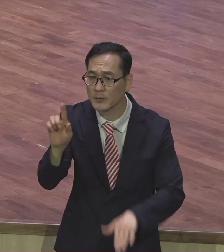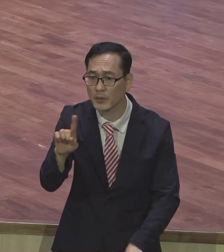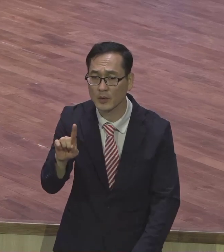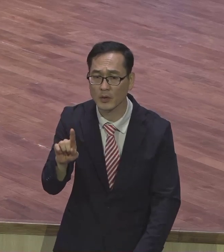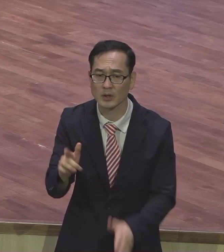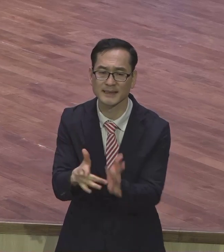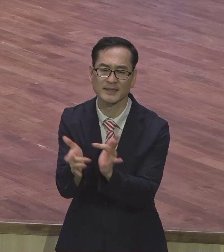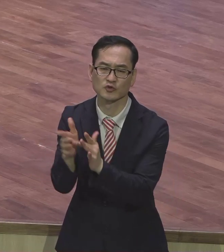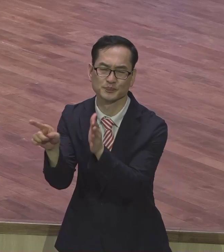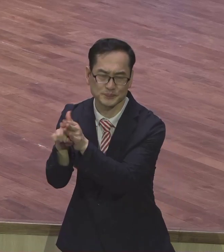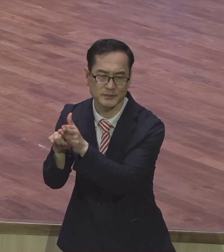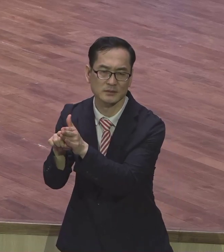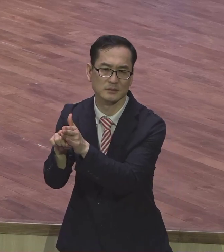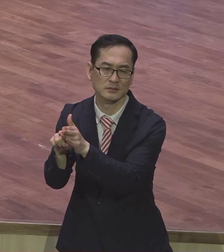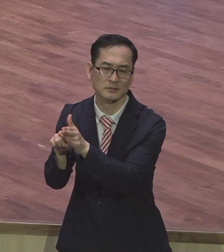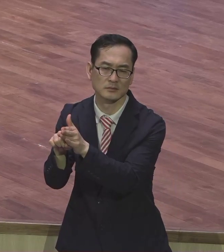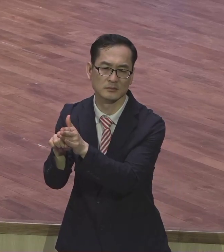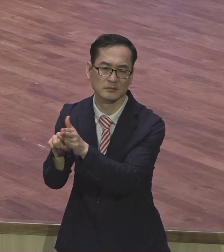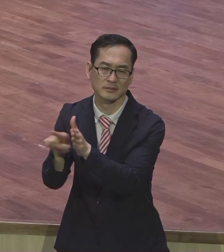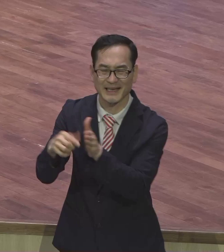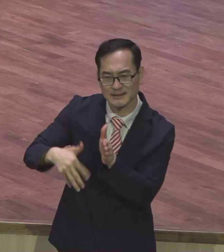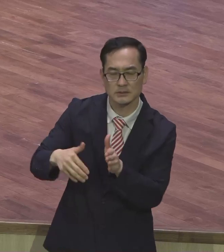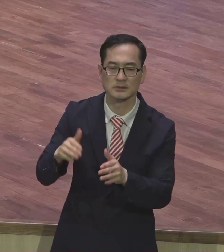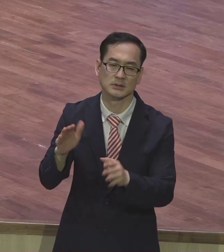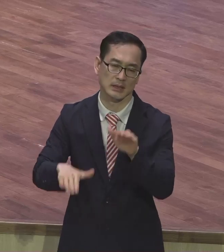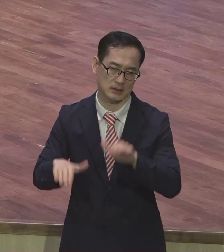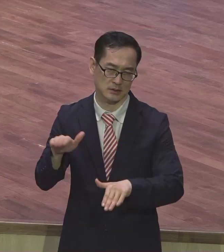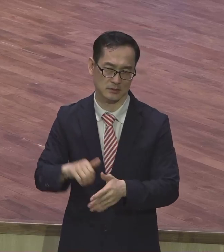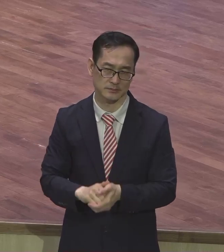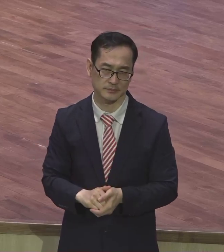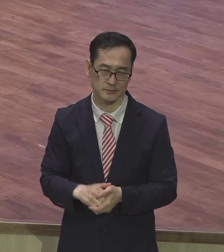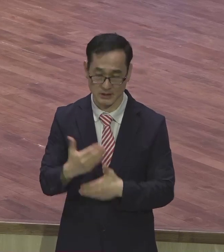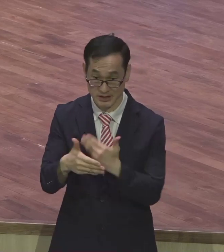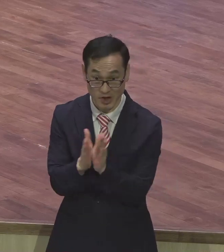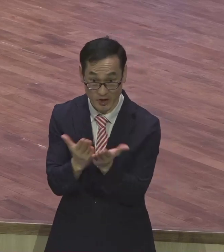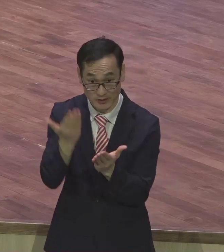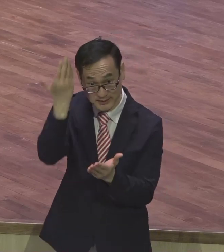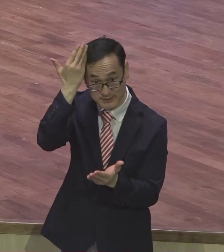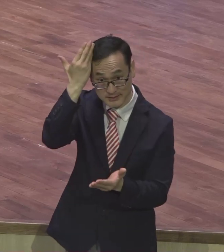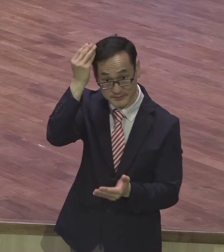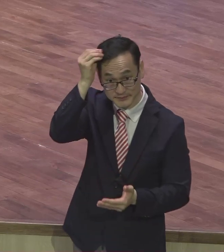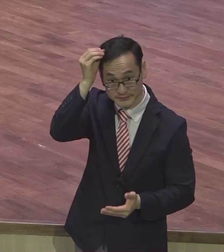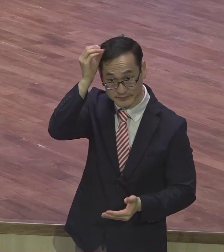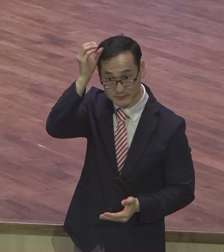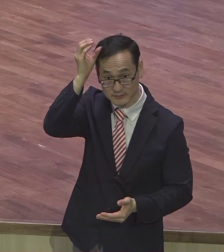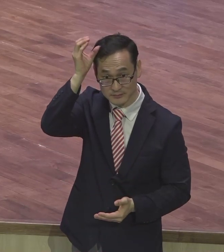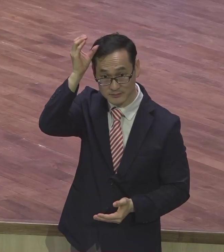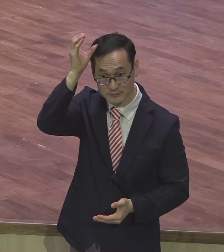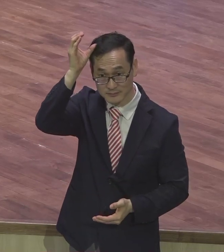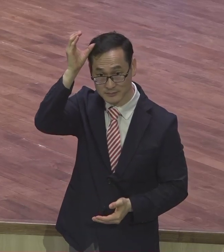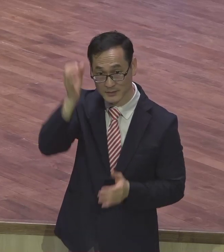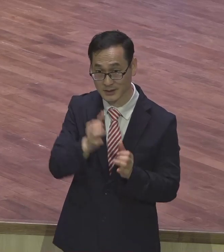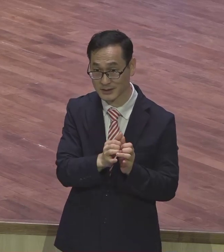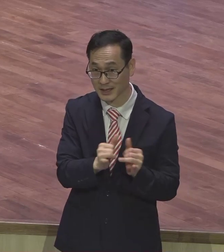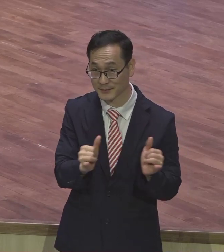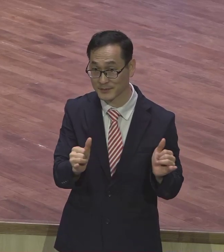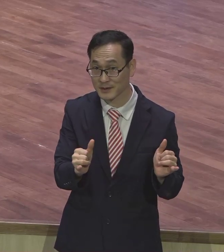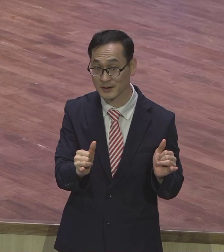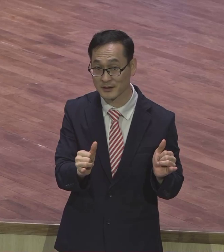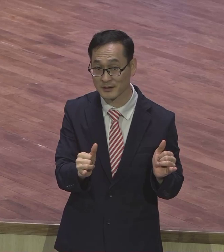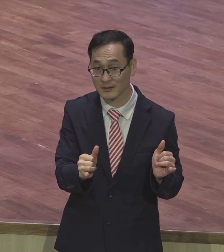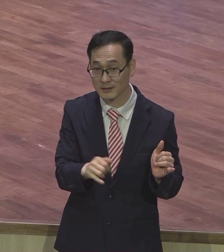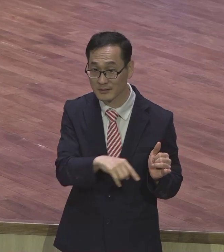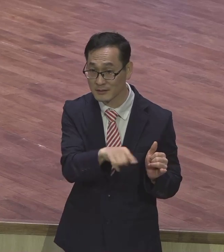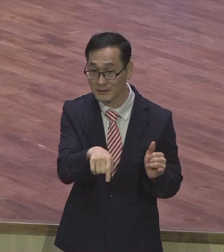성경 많이 아는 유대인들 가장 처참했습니다 이거는 비극이 어디에 있습니까 영계성교